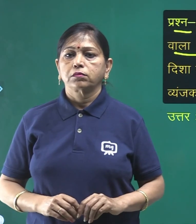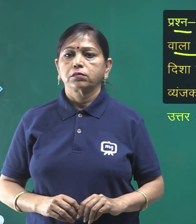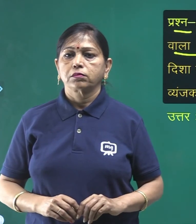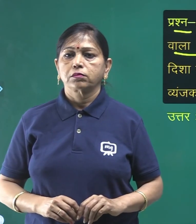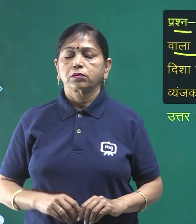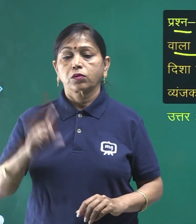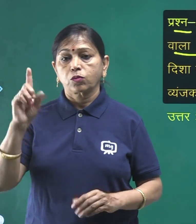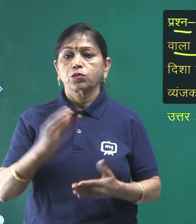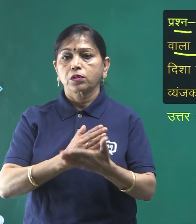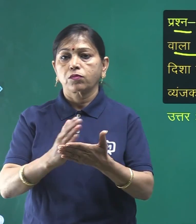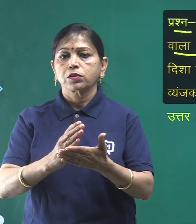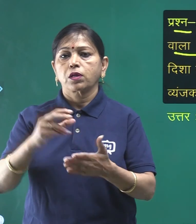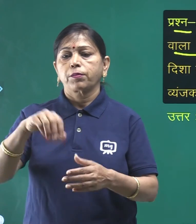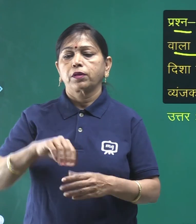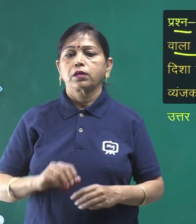उसके विस्थापन की